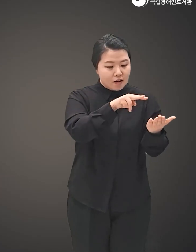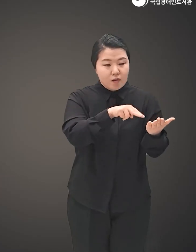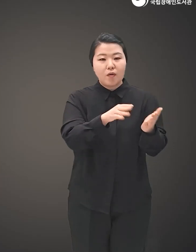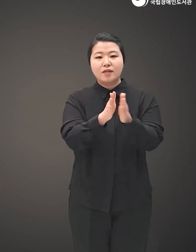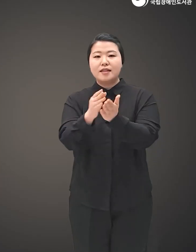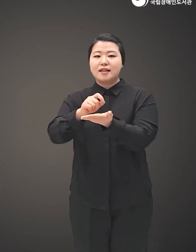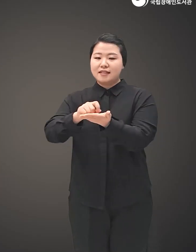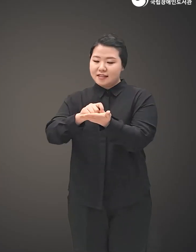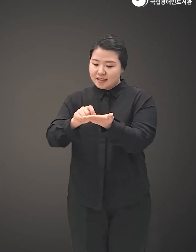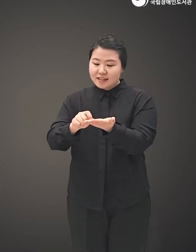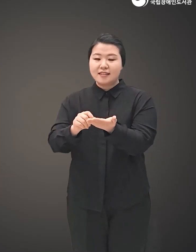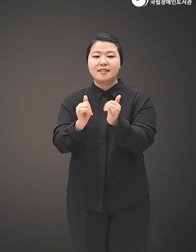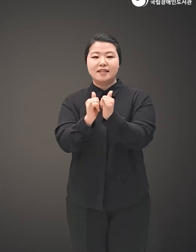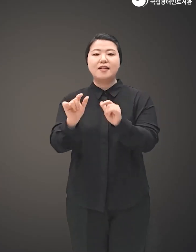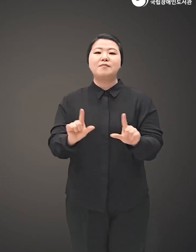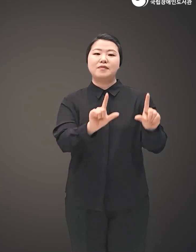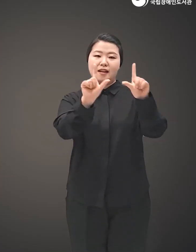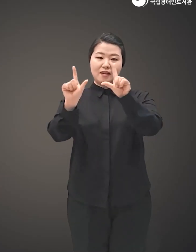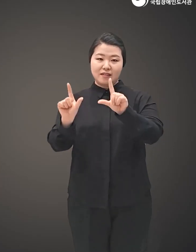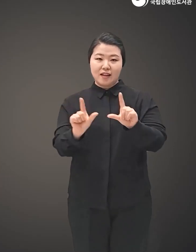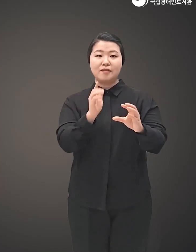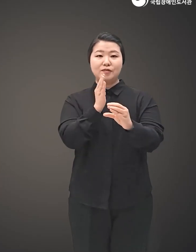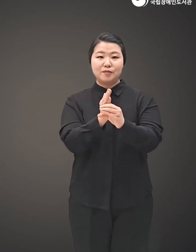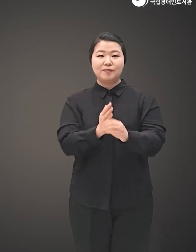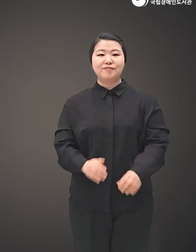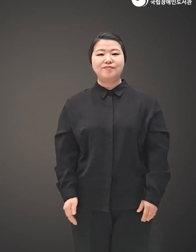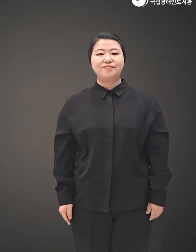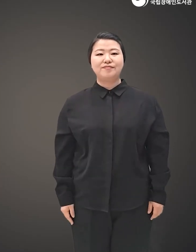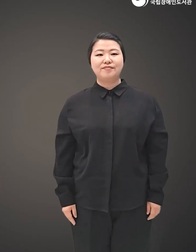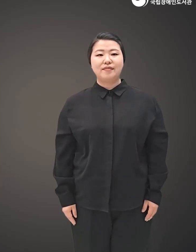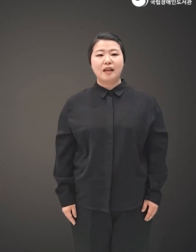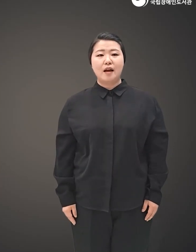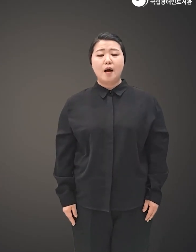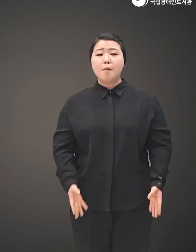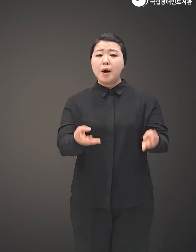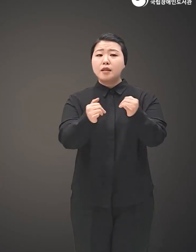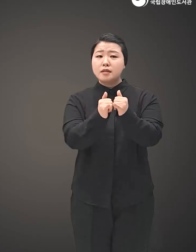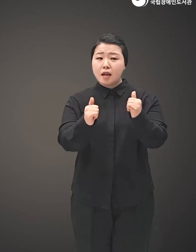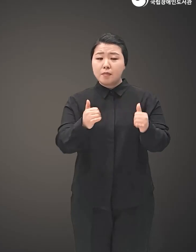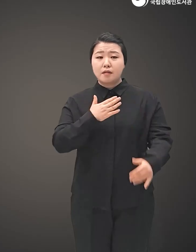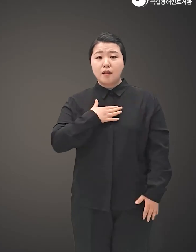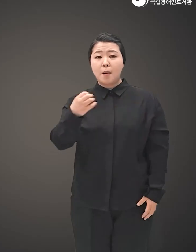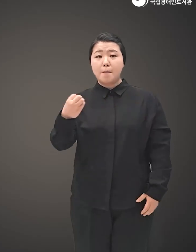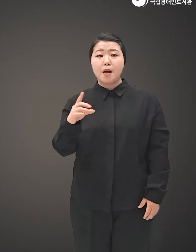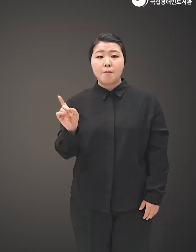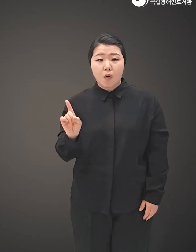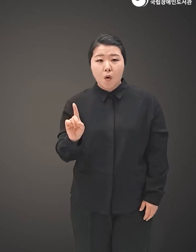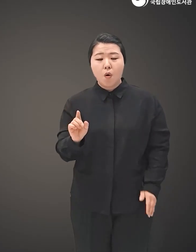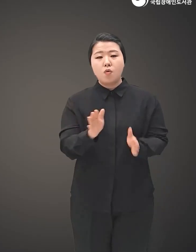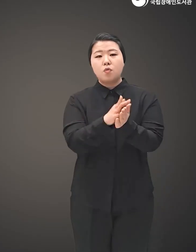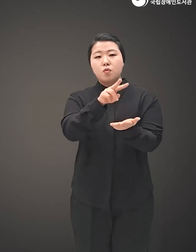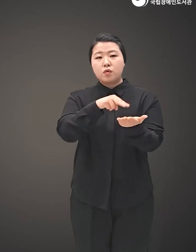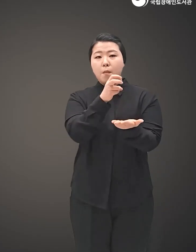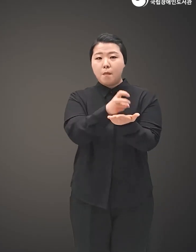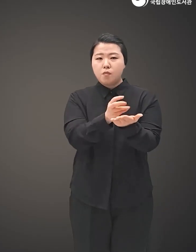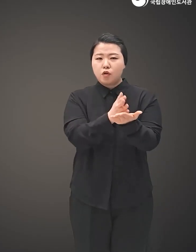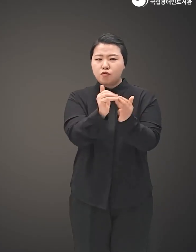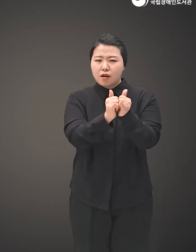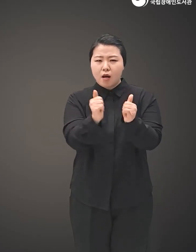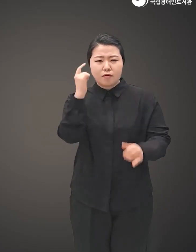읽고 책을 쓰는 작가로서의 삶을 살았습니다. 많은 분들이 저를 독서법